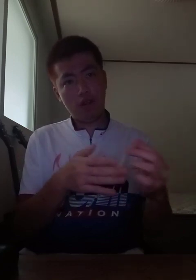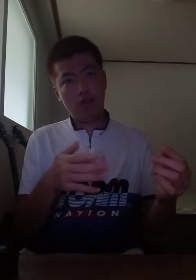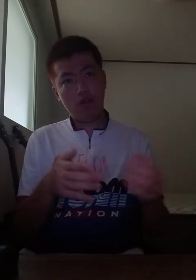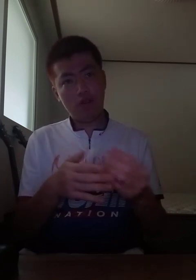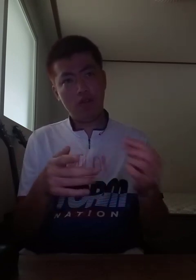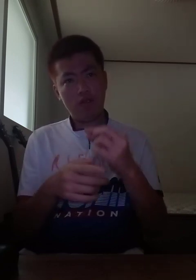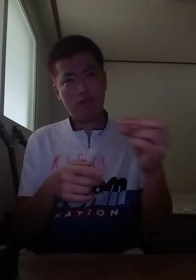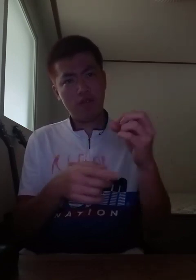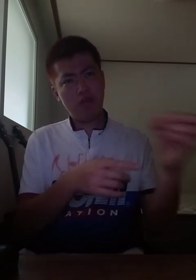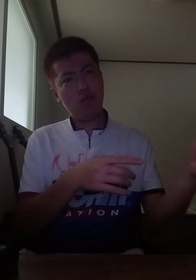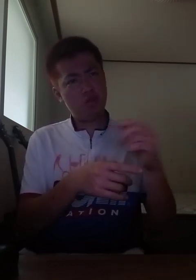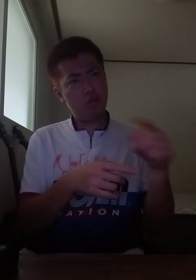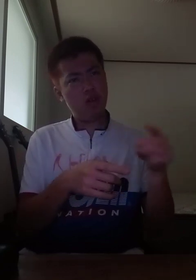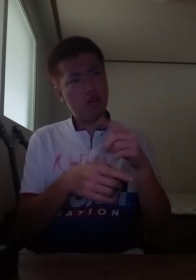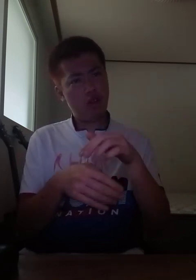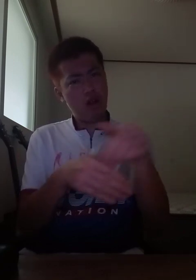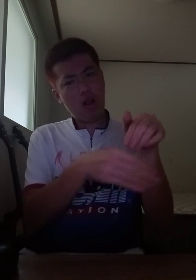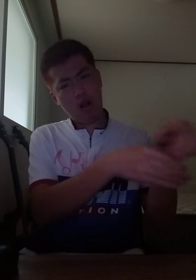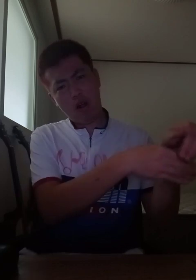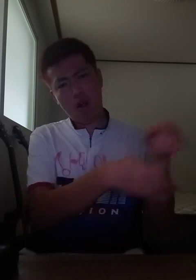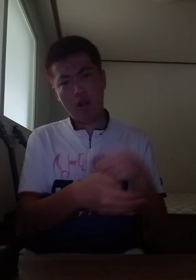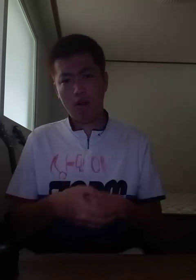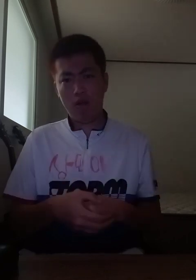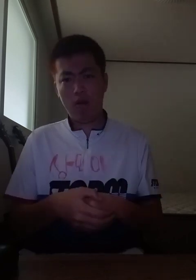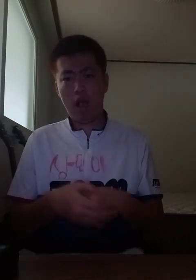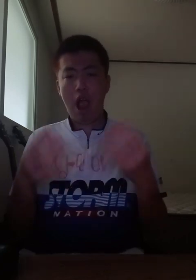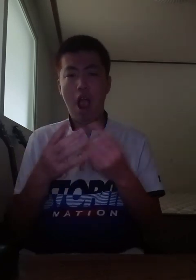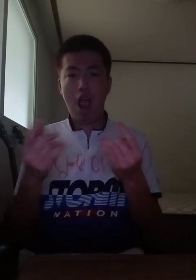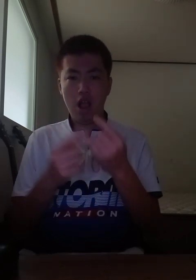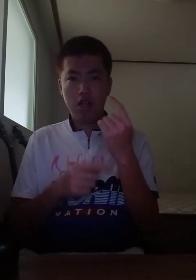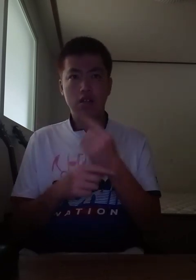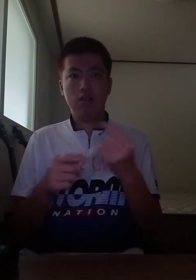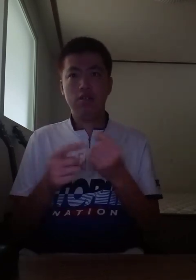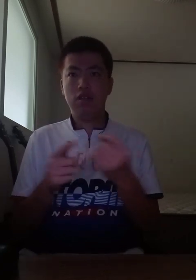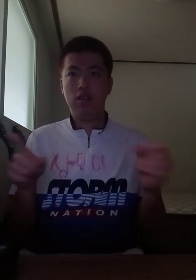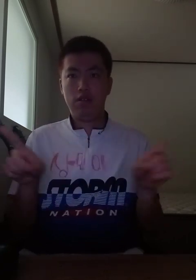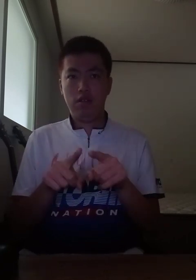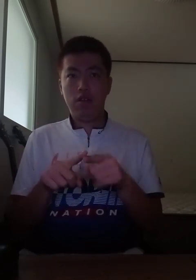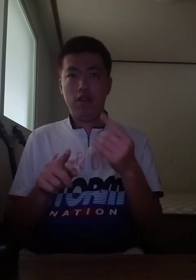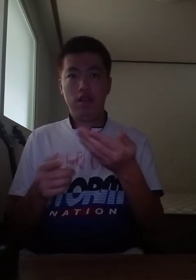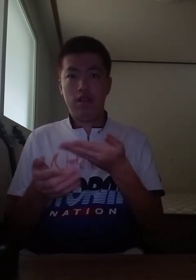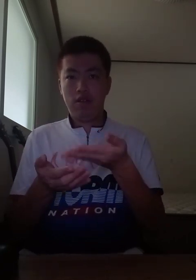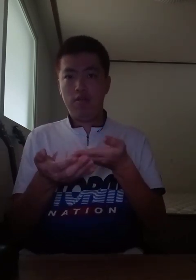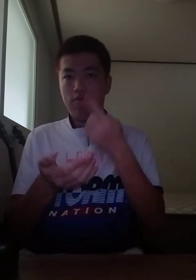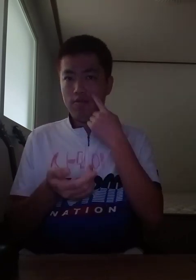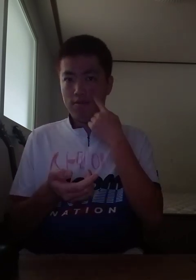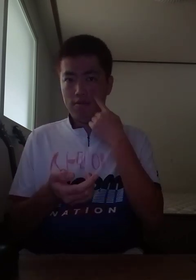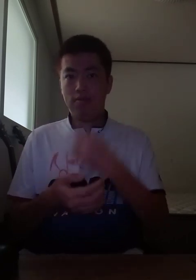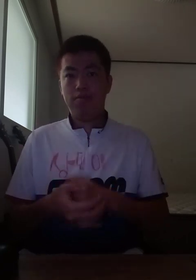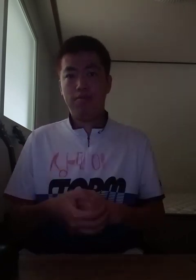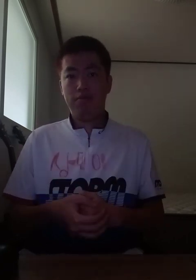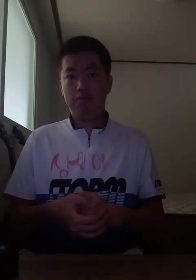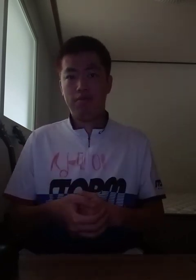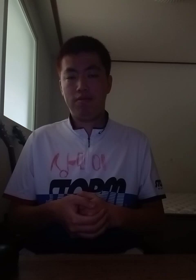또 다른 정류장으로 이동해야 합니다. 아침 출근하는 시민들과 함께 한번 따라가 보겠습니다. 여기